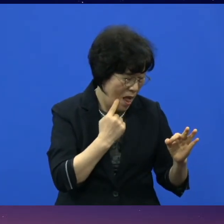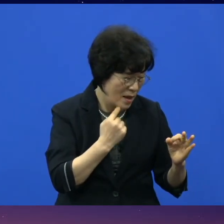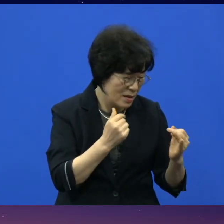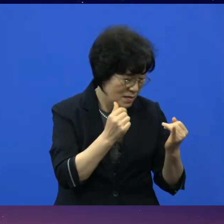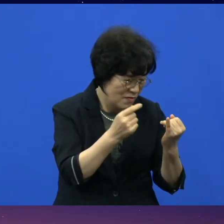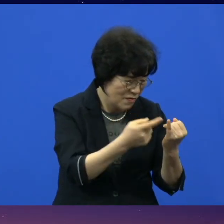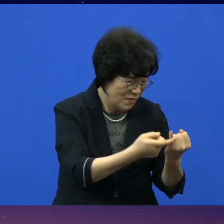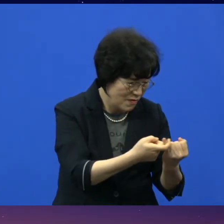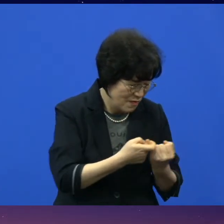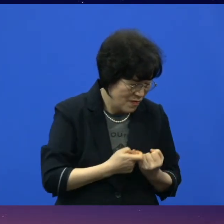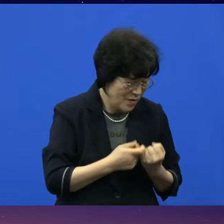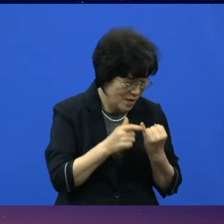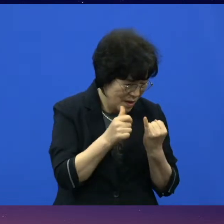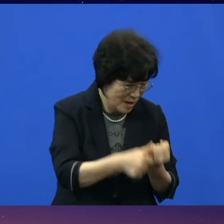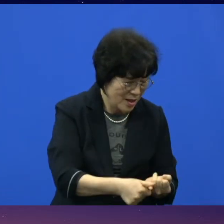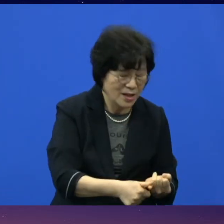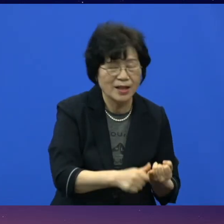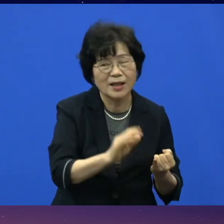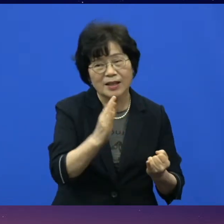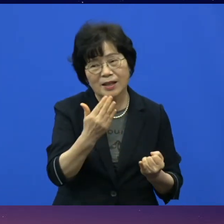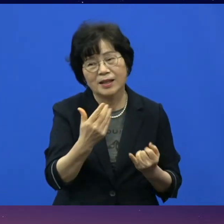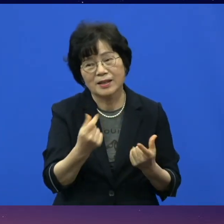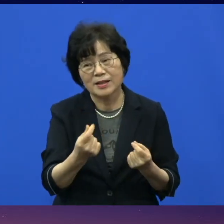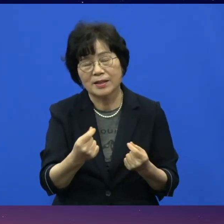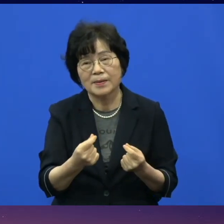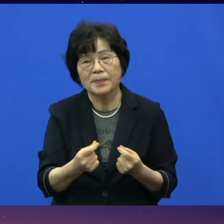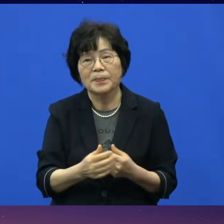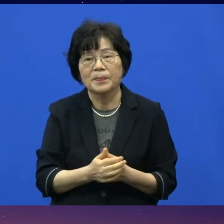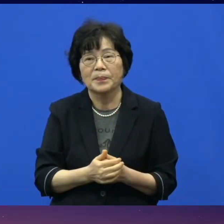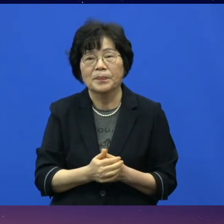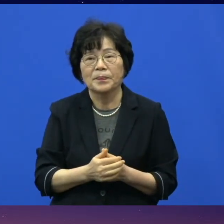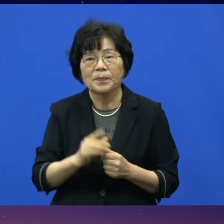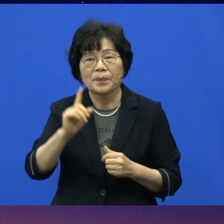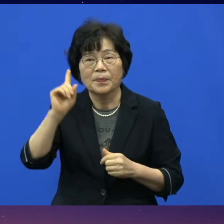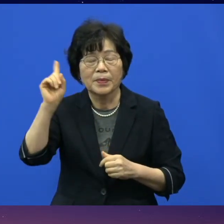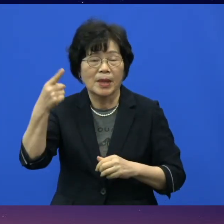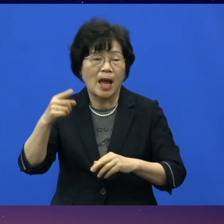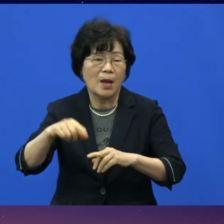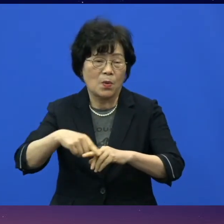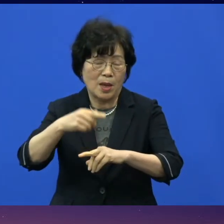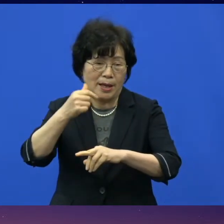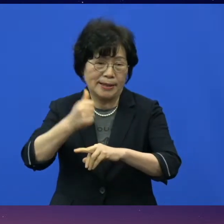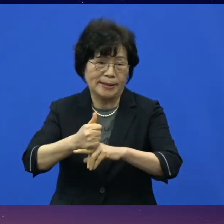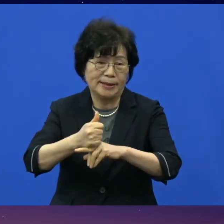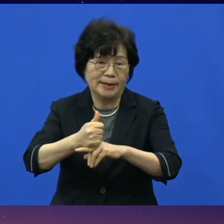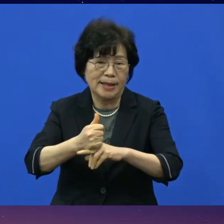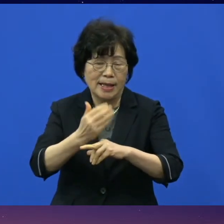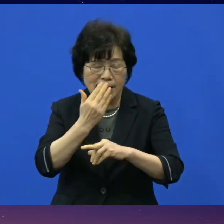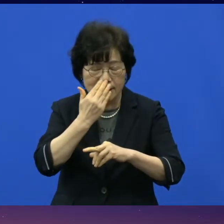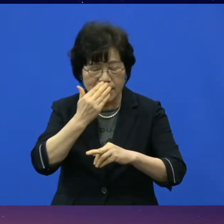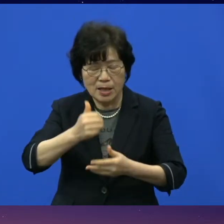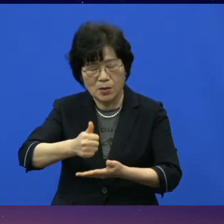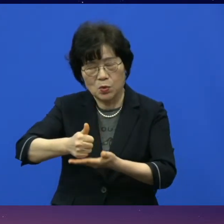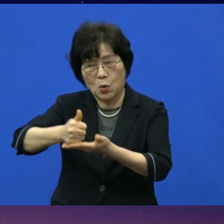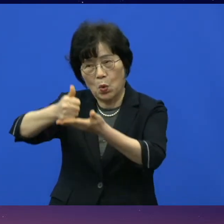여러분 성승장구를 하고 이스라엘의 존경받는 왕이었어요.